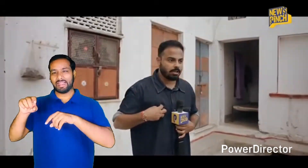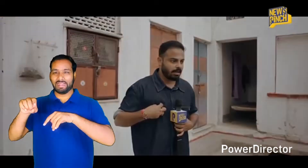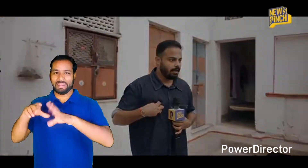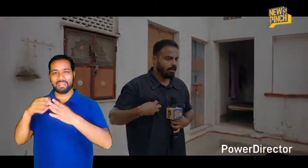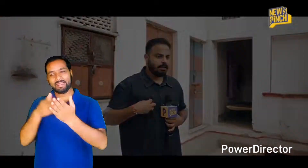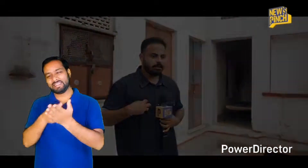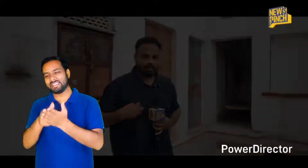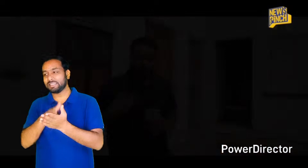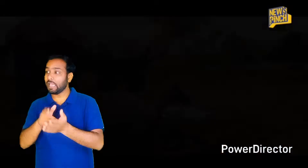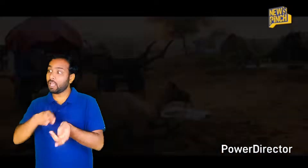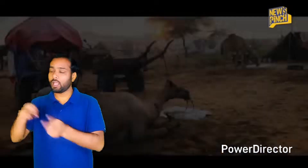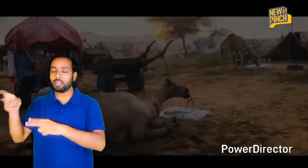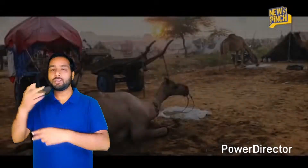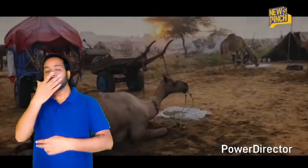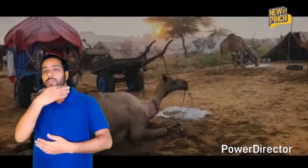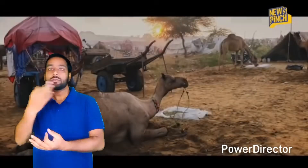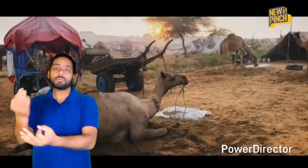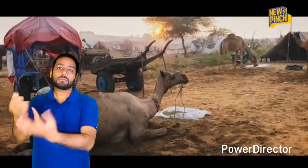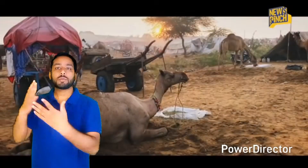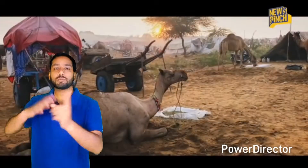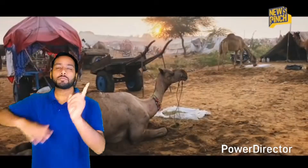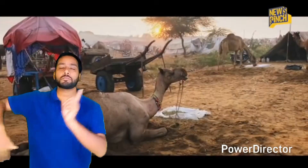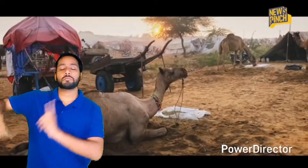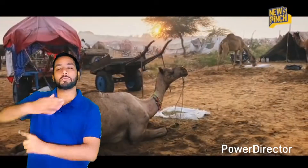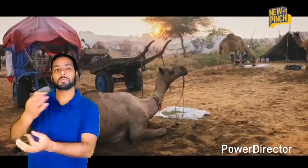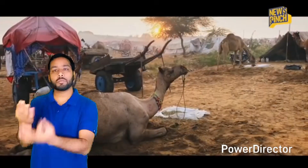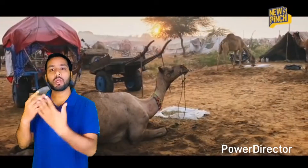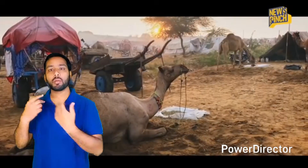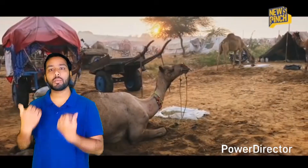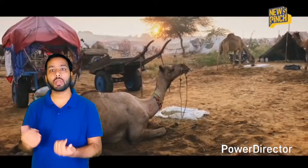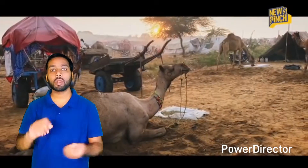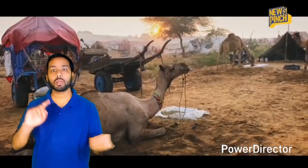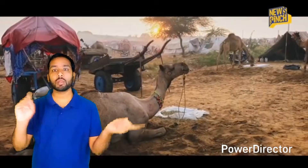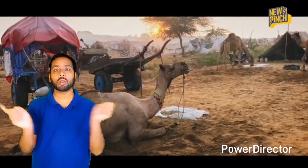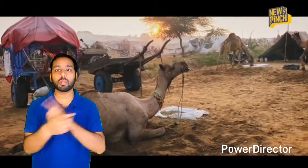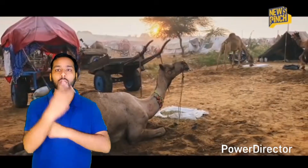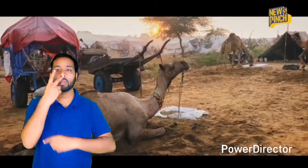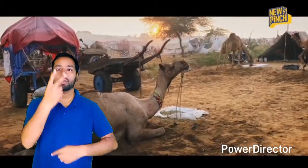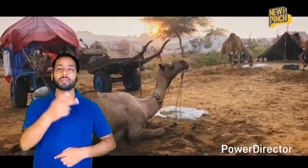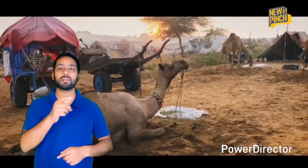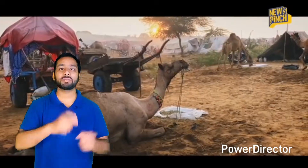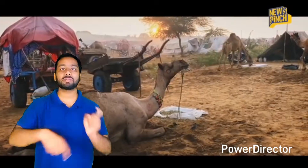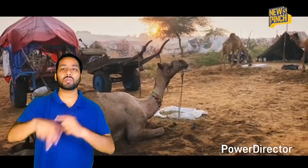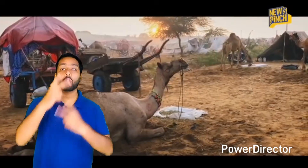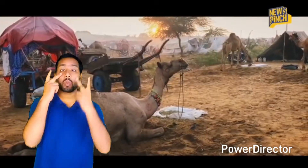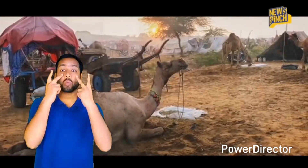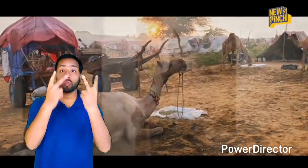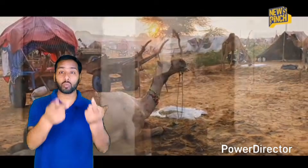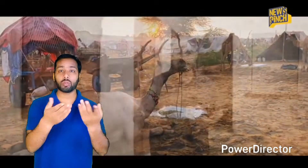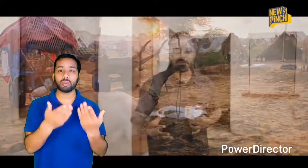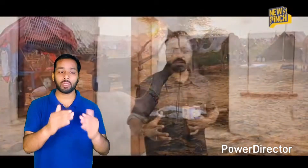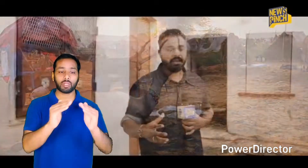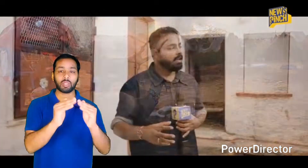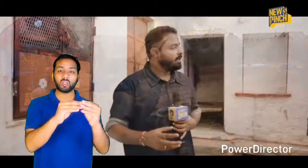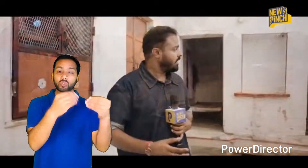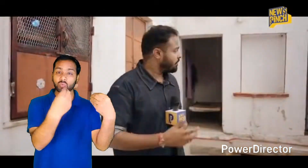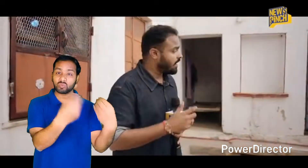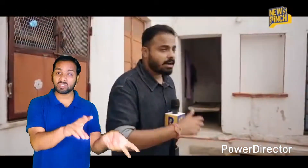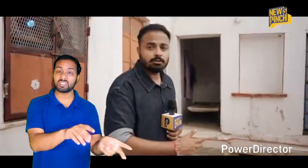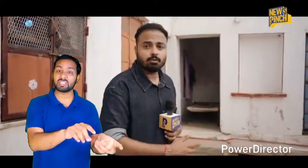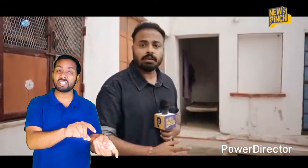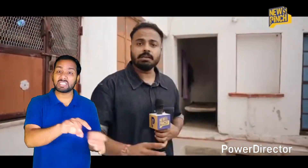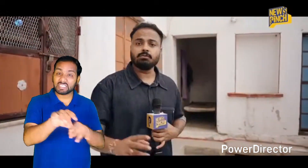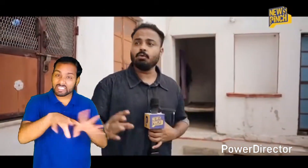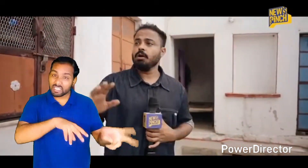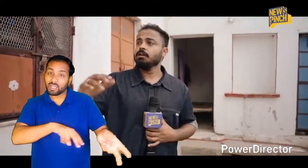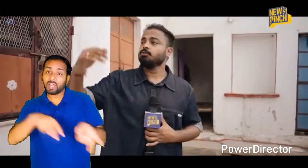वो सोचते हैं कि गांव में जाएंगे साफ हवा, स्वच्छ पानी के लिए, और ये गांव के लोग हैं, इनकी स्थिति ये है कि अपना